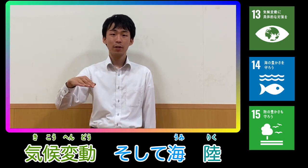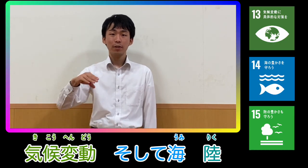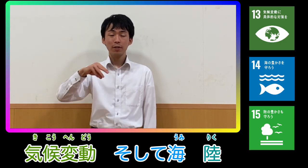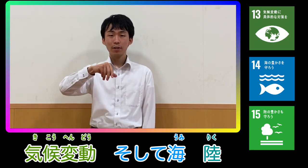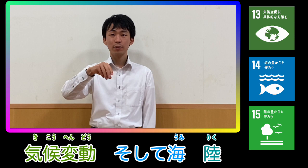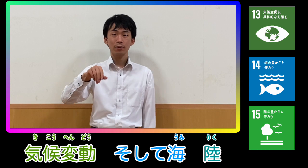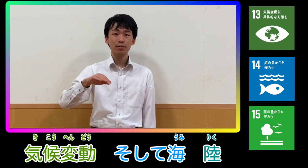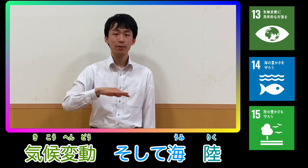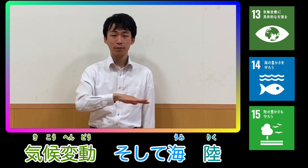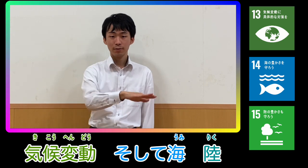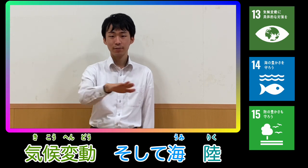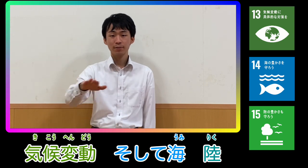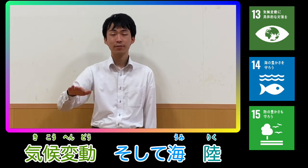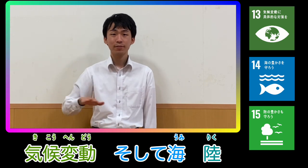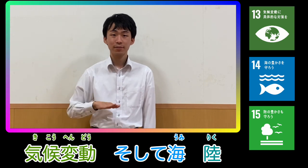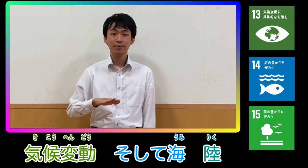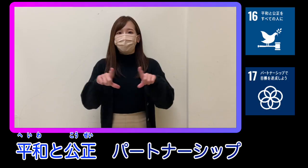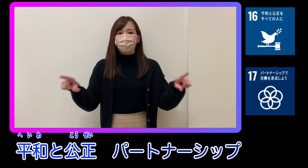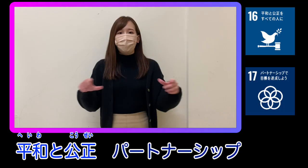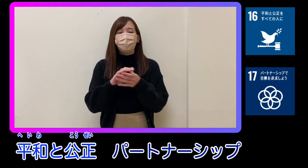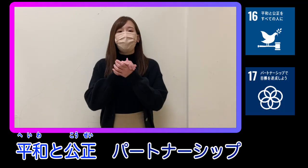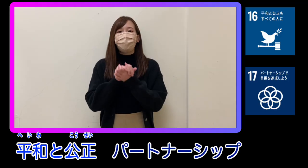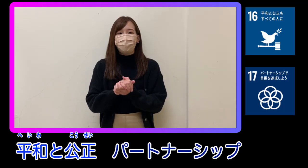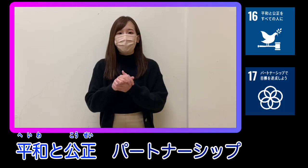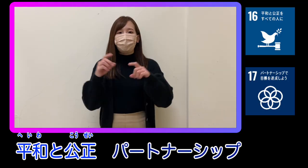海、陸、